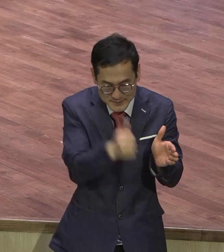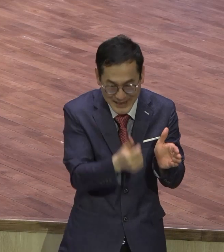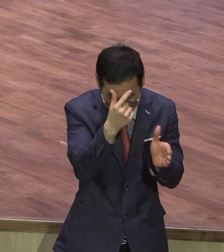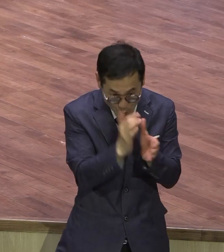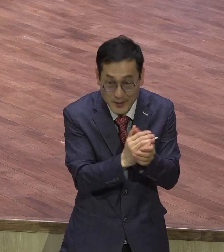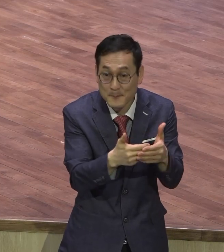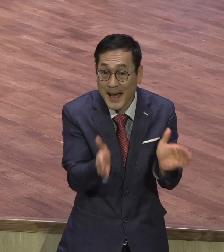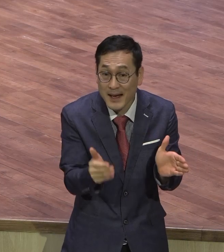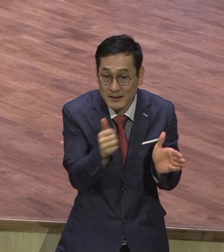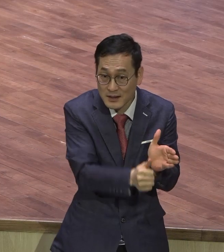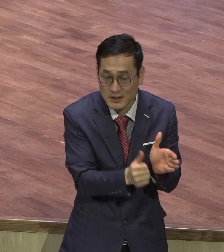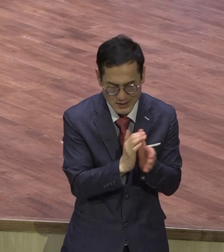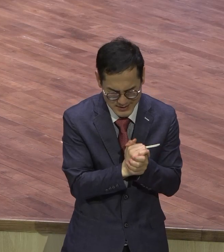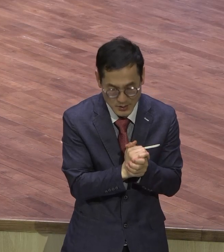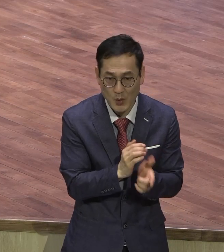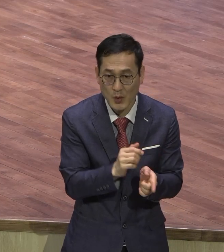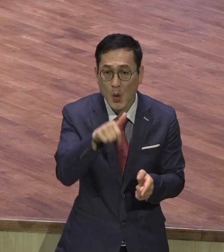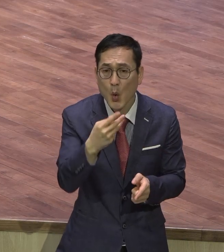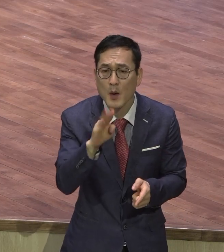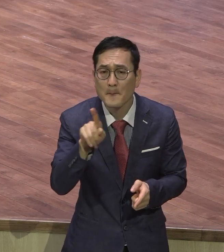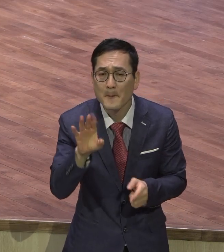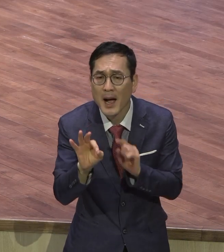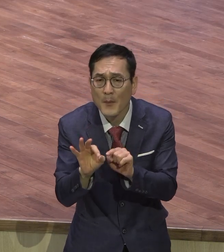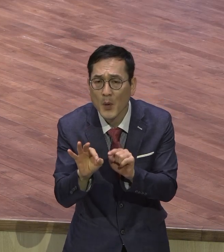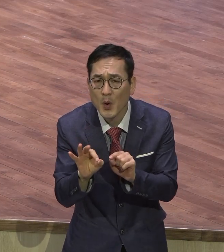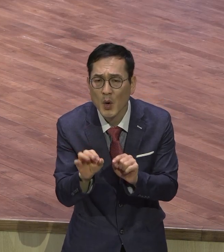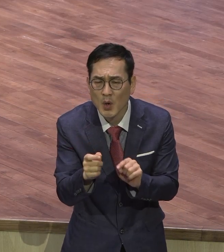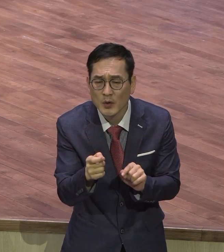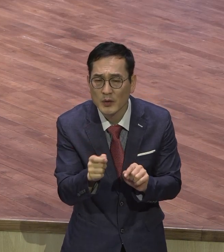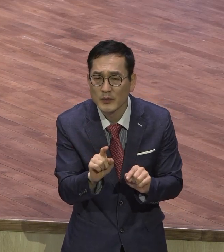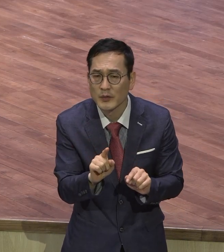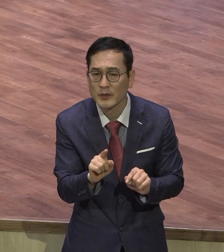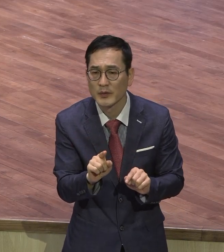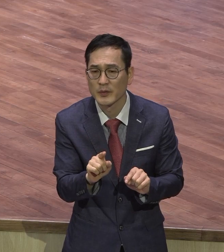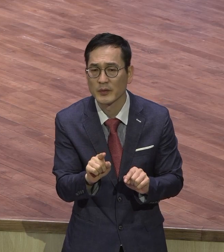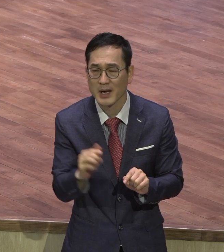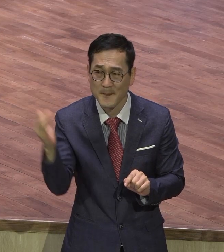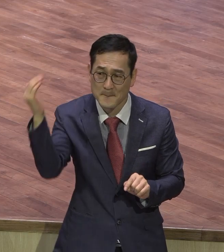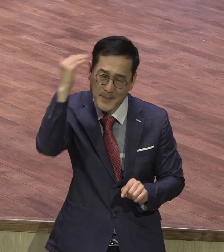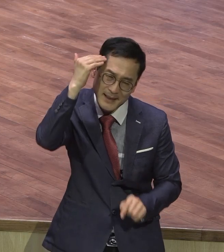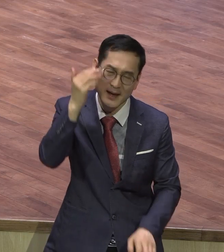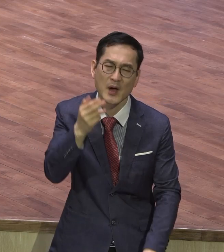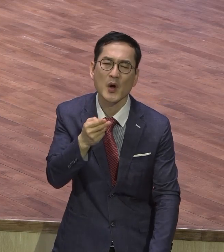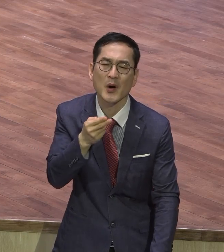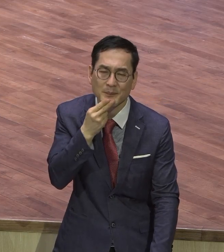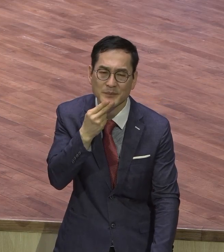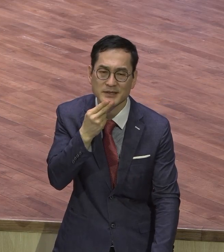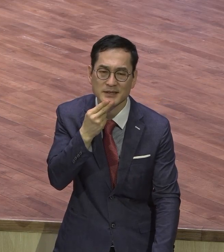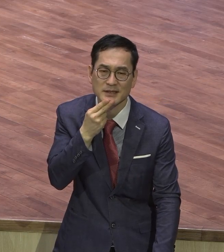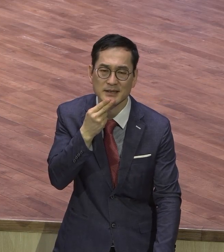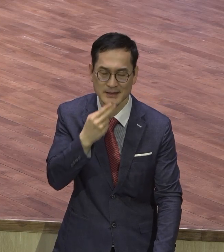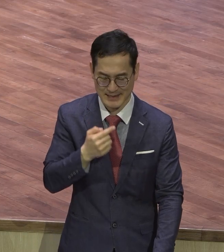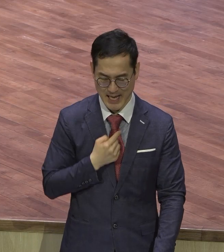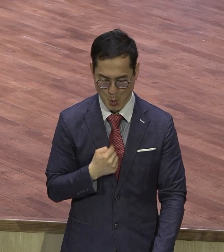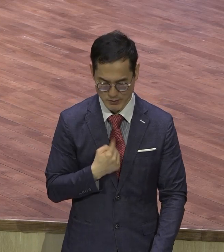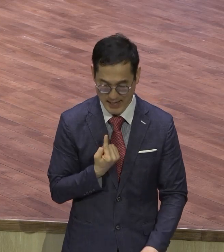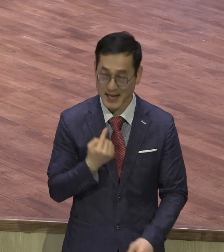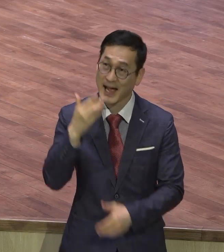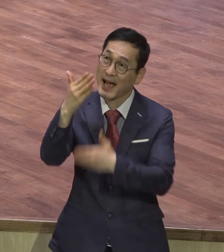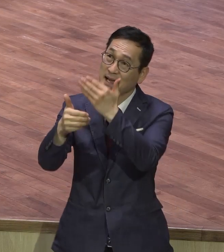겁니다. 골방이란 말은 글자 그대로 아무런 방해를 받지 않고